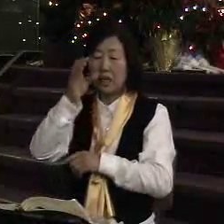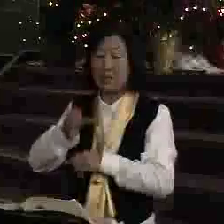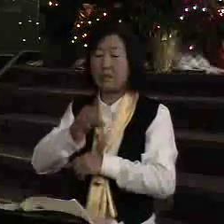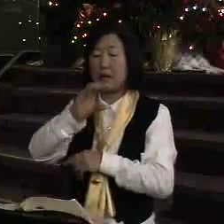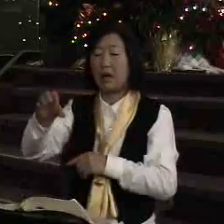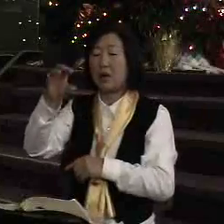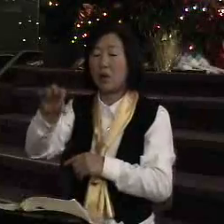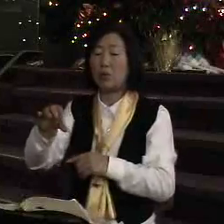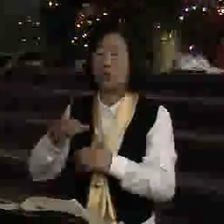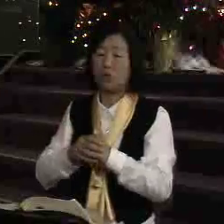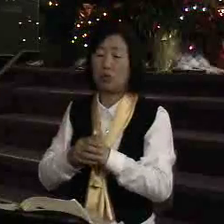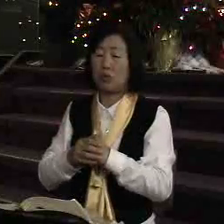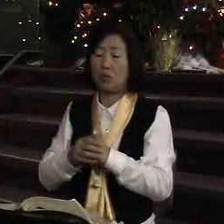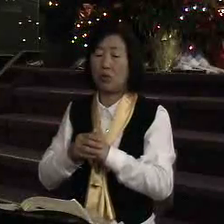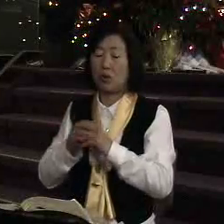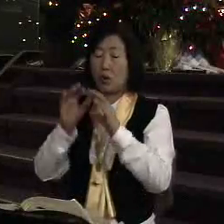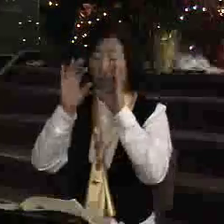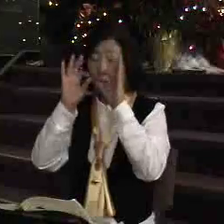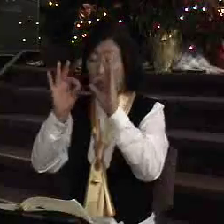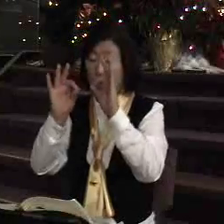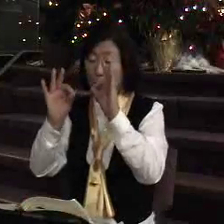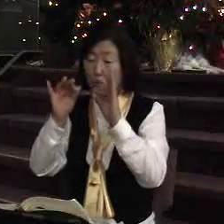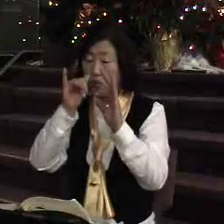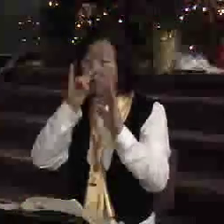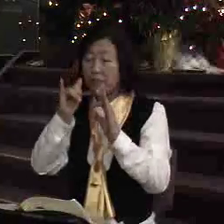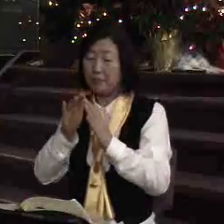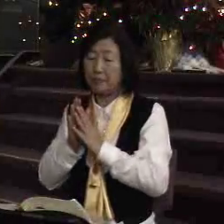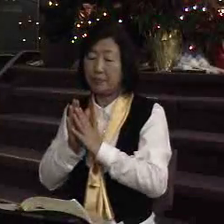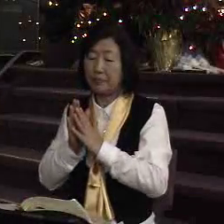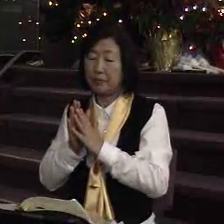십자가에서 보시고 있나요?